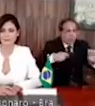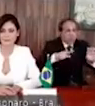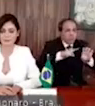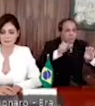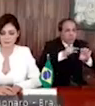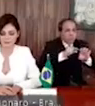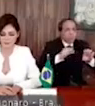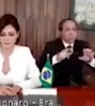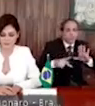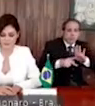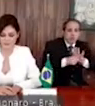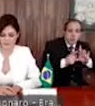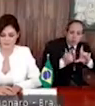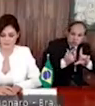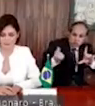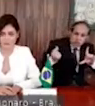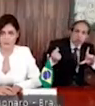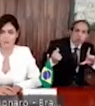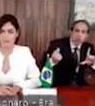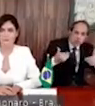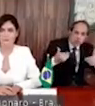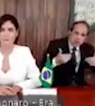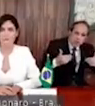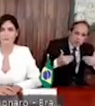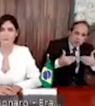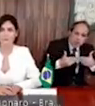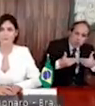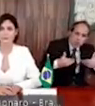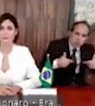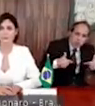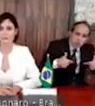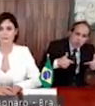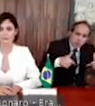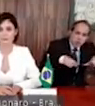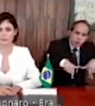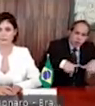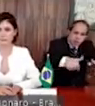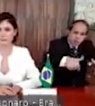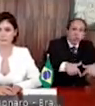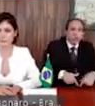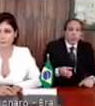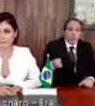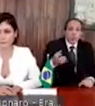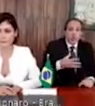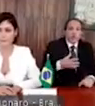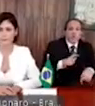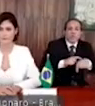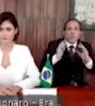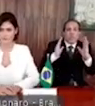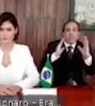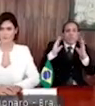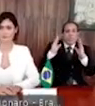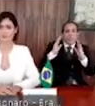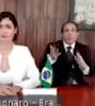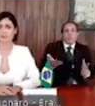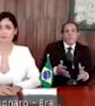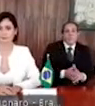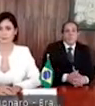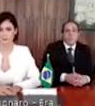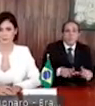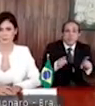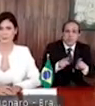días, en el marco que ustedes han impulsado del programa Supermujer Rural, que tiene un bellísimo